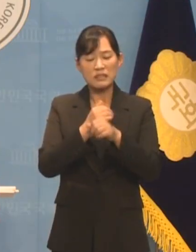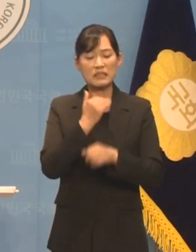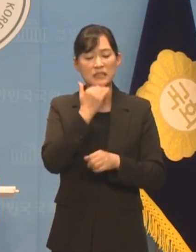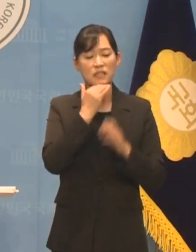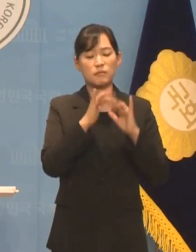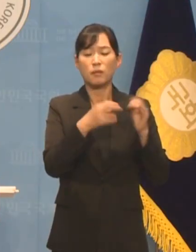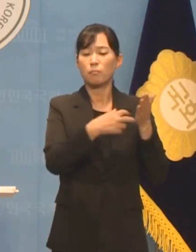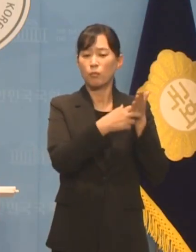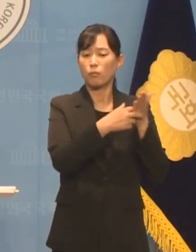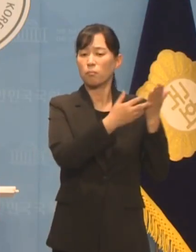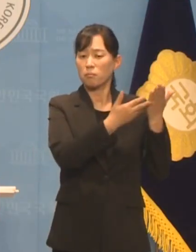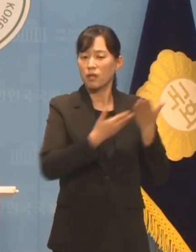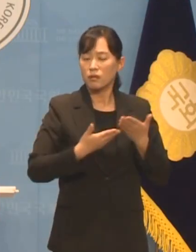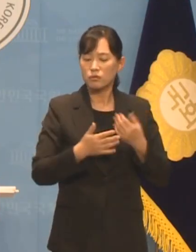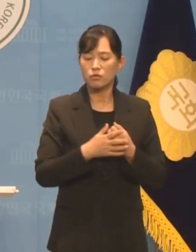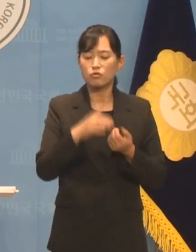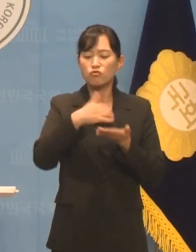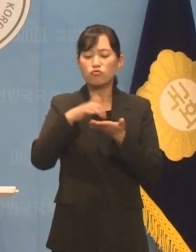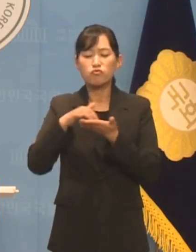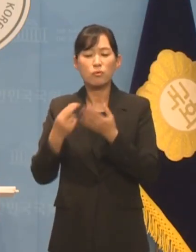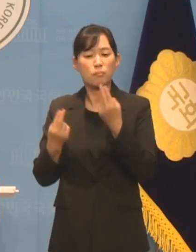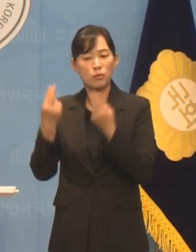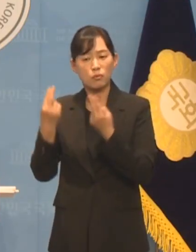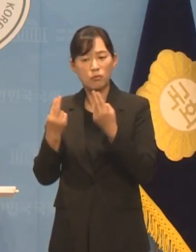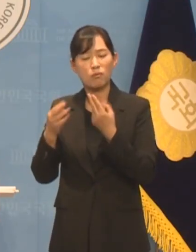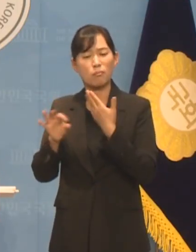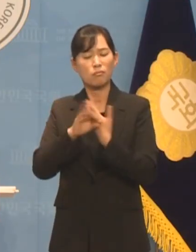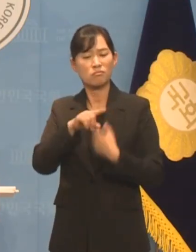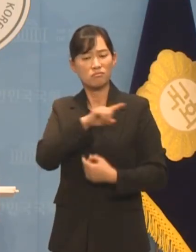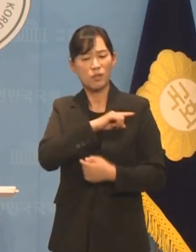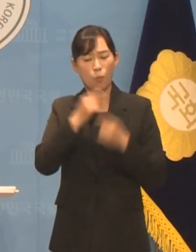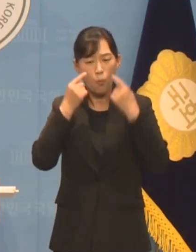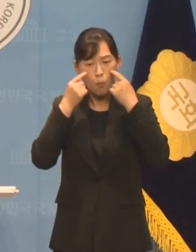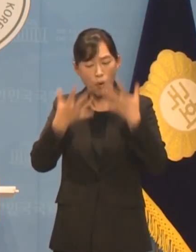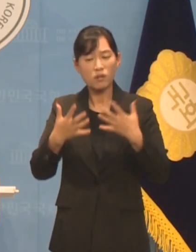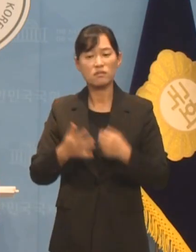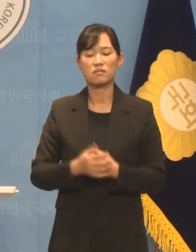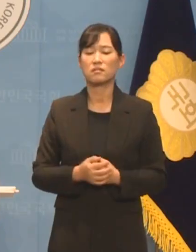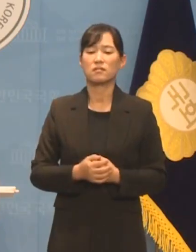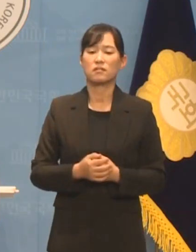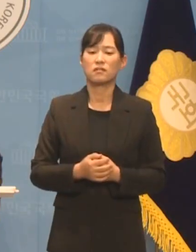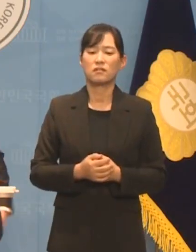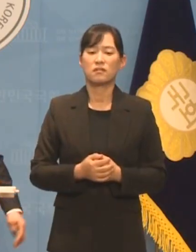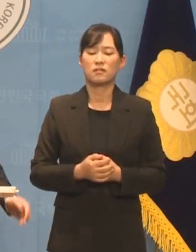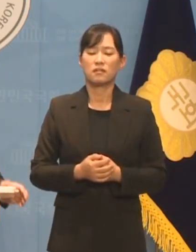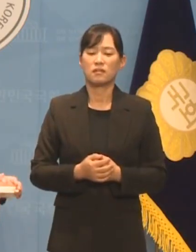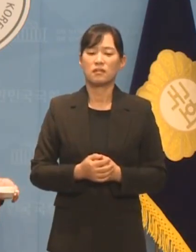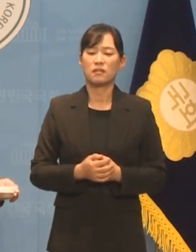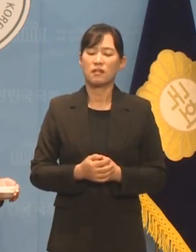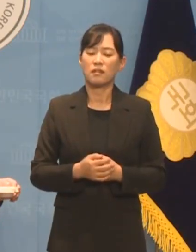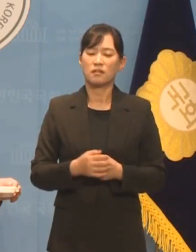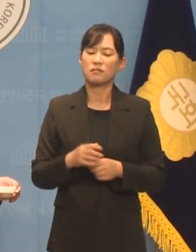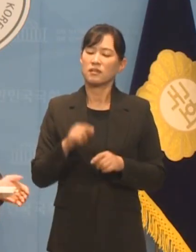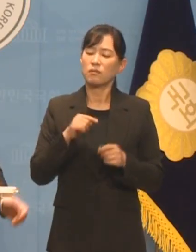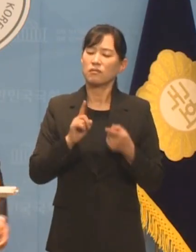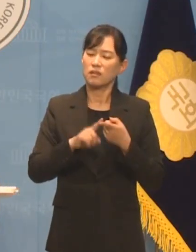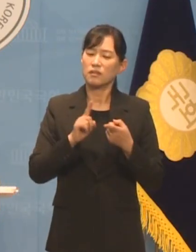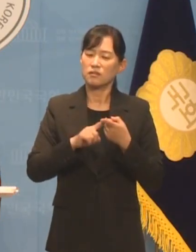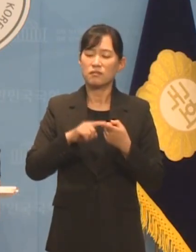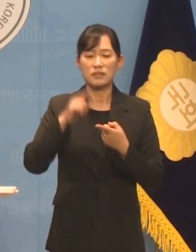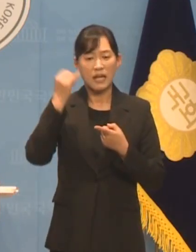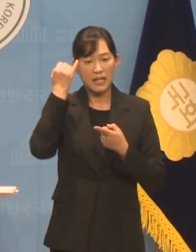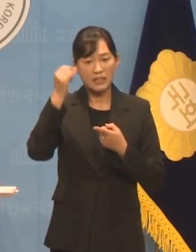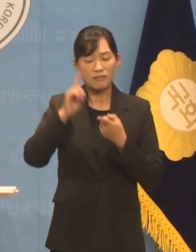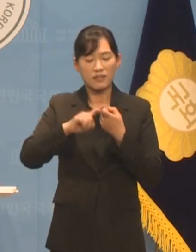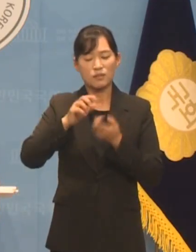표를 받아서 숫자를 비교를 할 수 있으면 그게 가장 확실한 것이거든요. 안 받을 이유가 없다고 생각합니다. 전